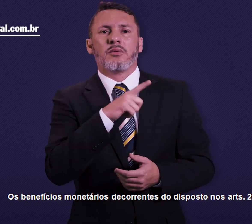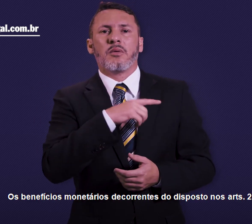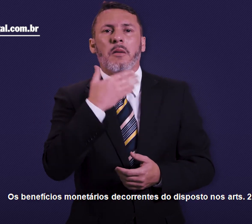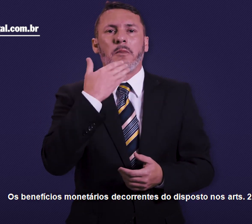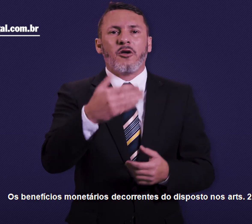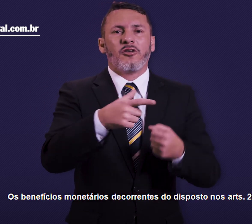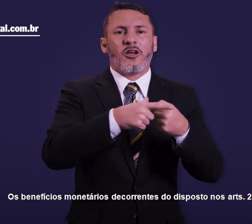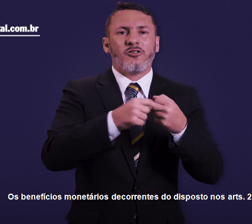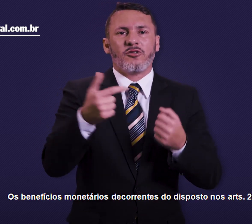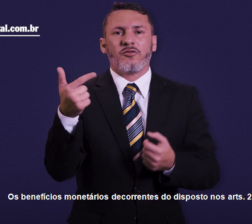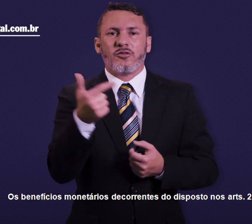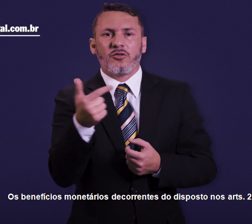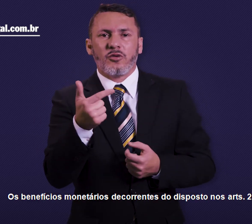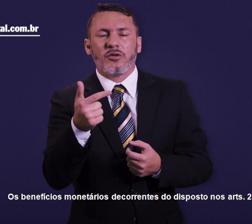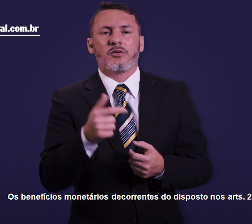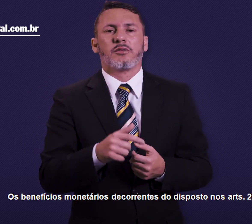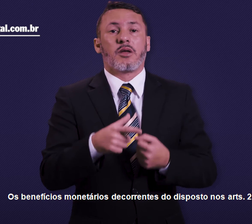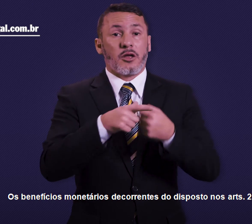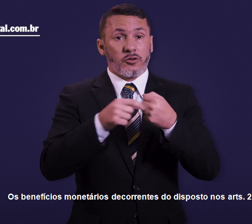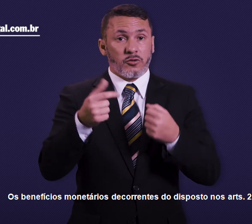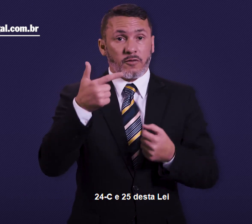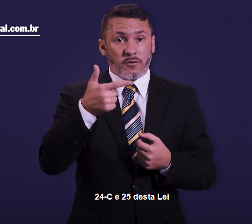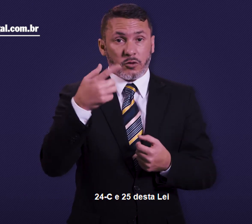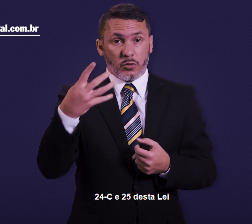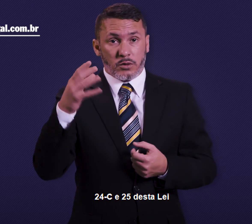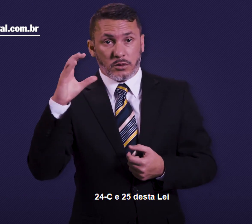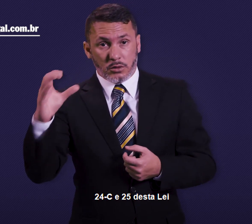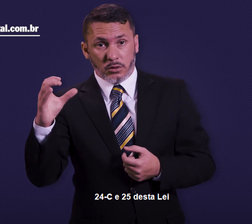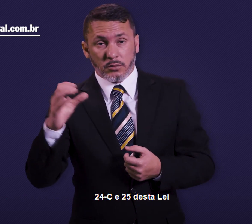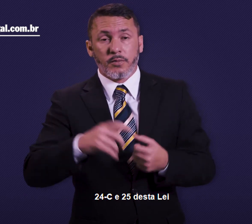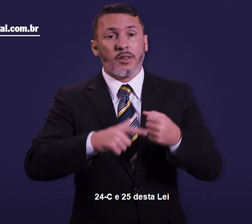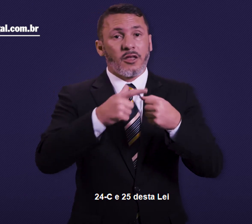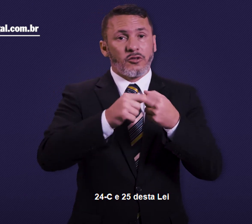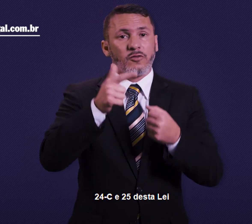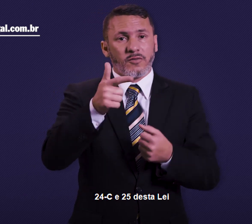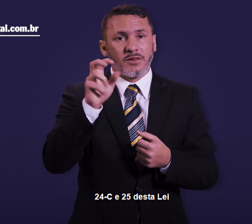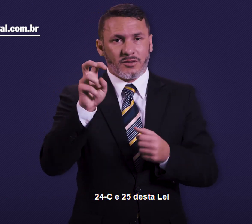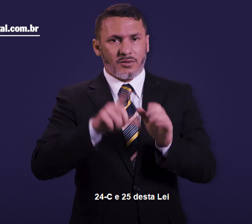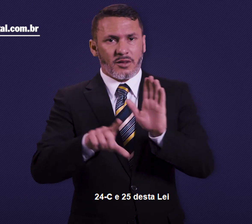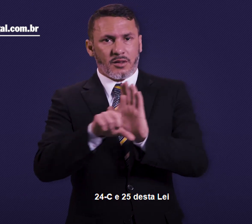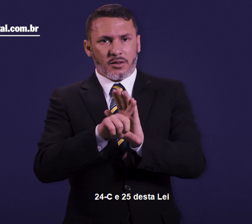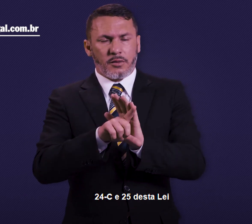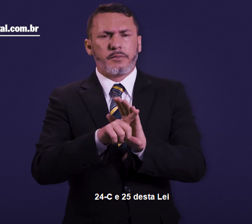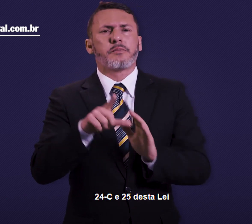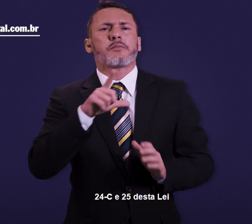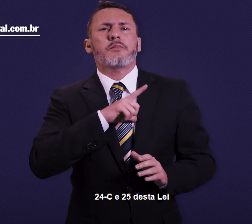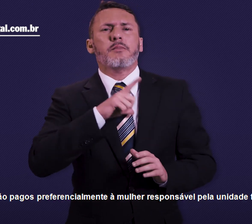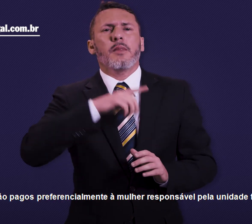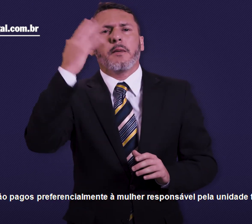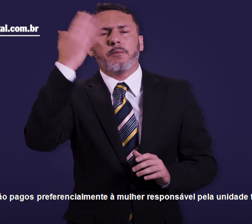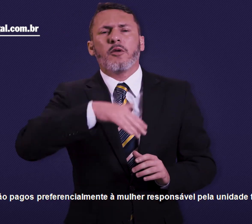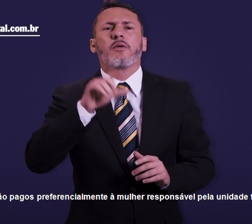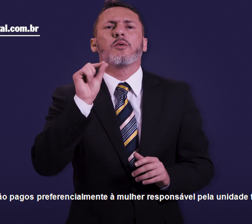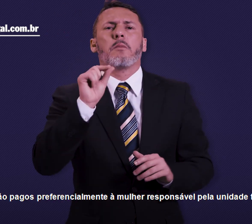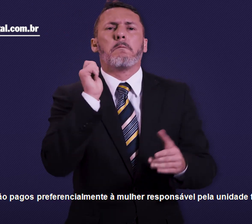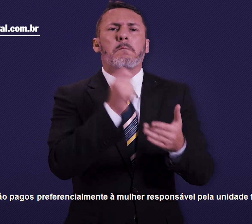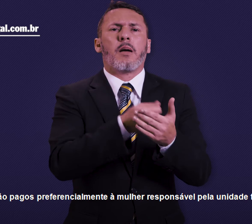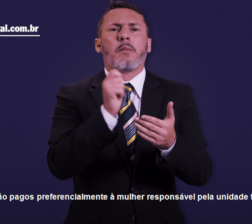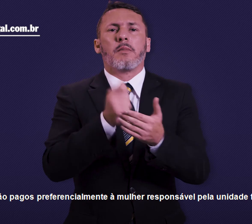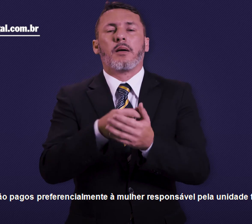do disposto nos artigos 22, 24C e 25 desta lei serão pagos